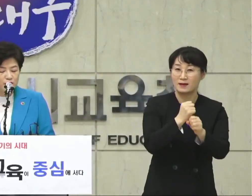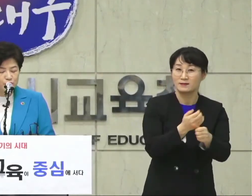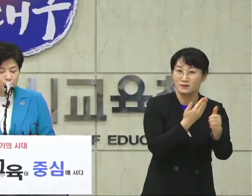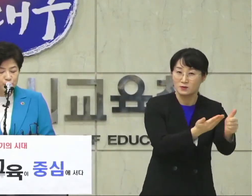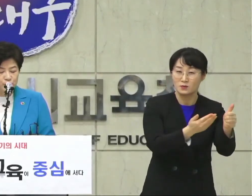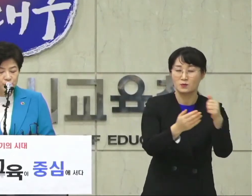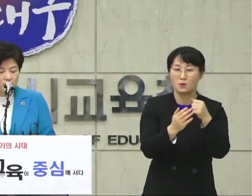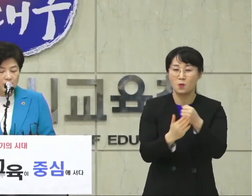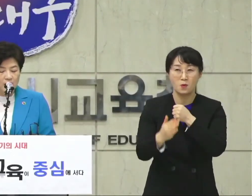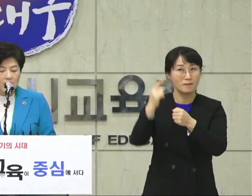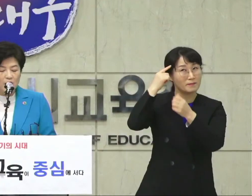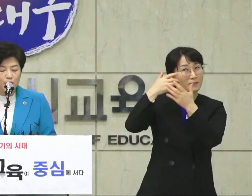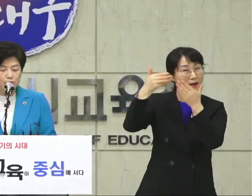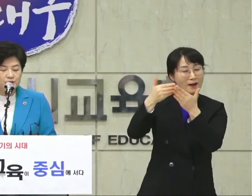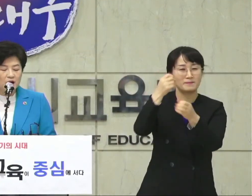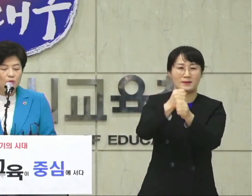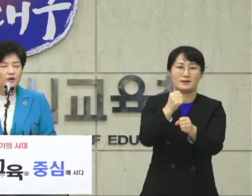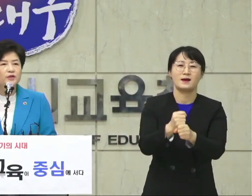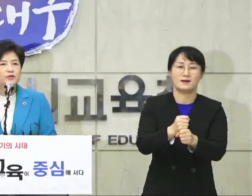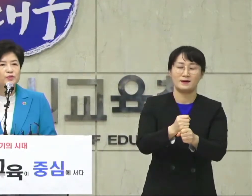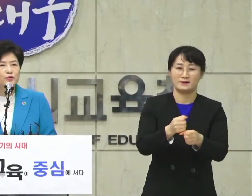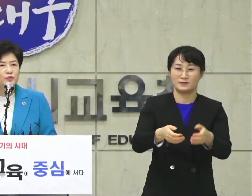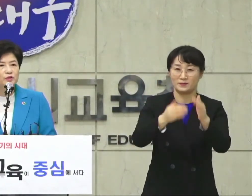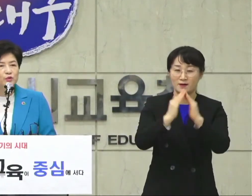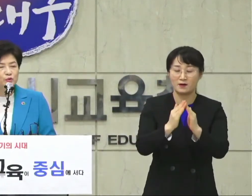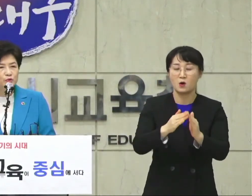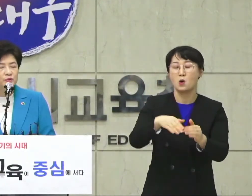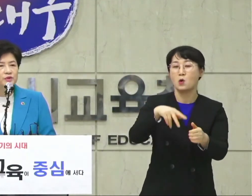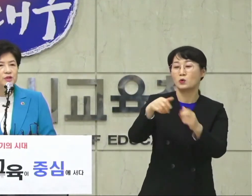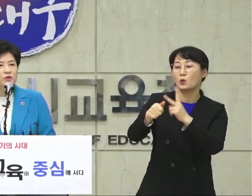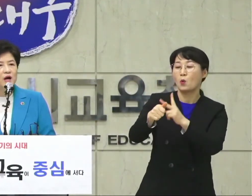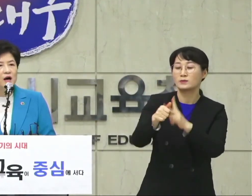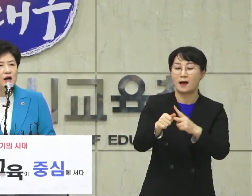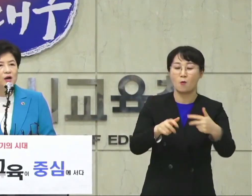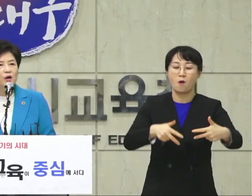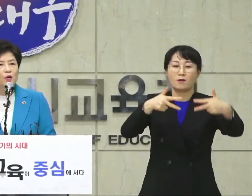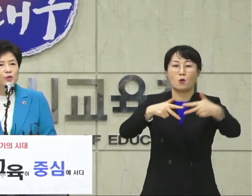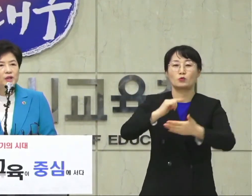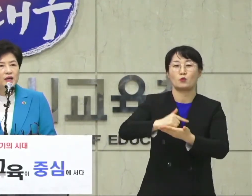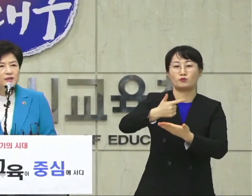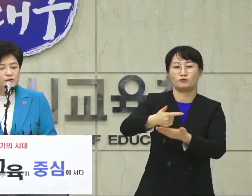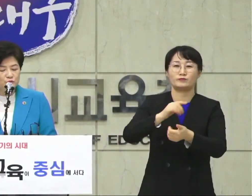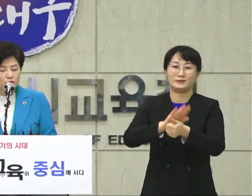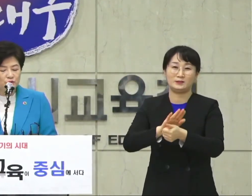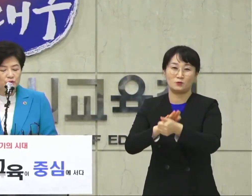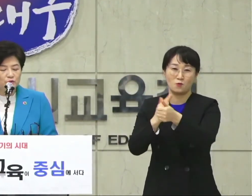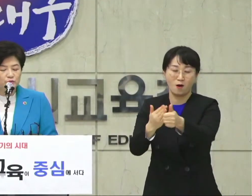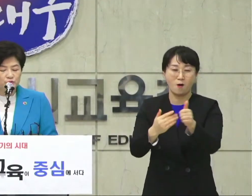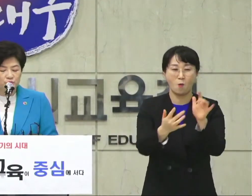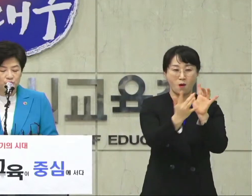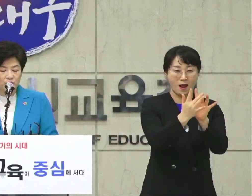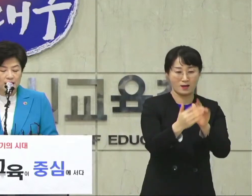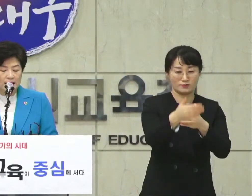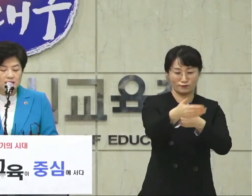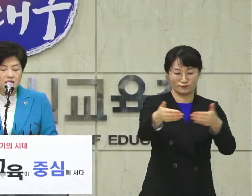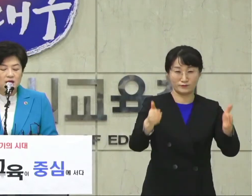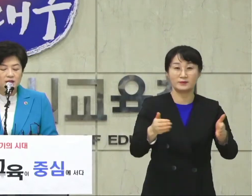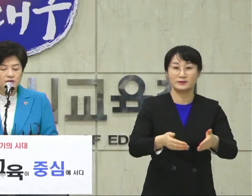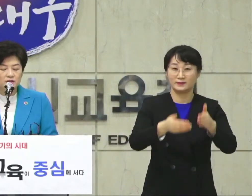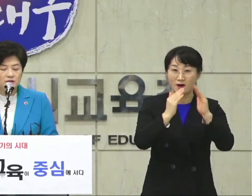상상 제작소 구축, 교사 원격 수업용 노트북 지원과 온라인 스튜디오